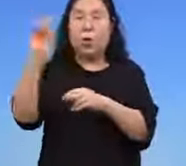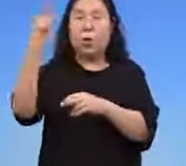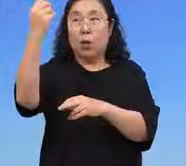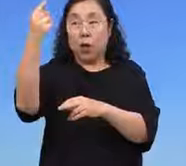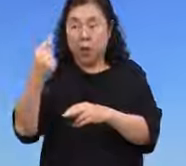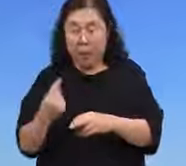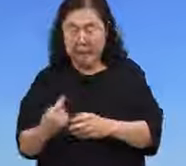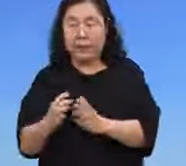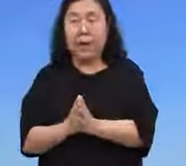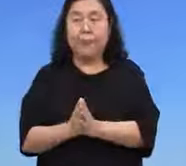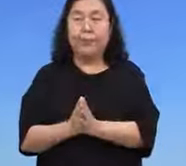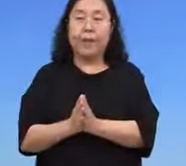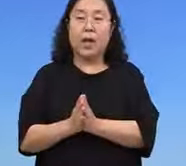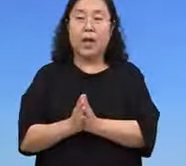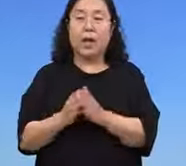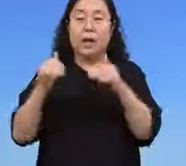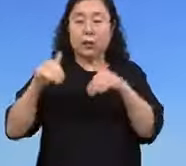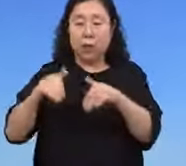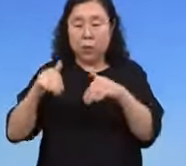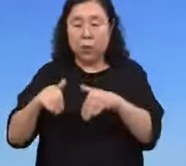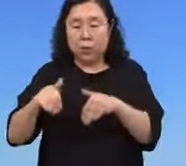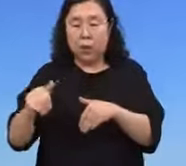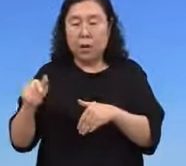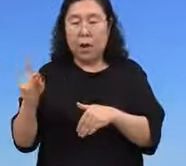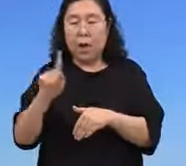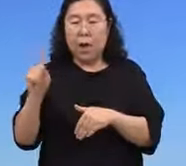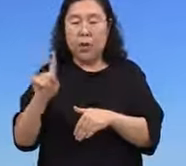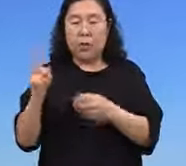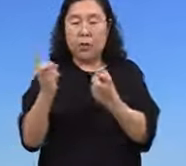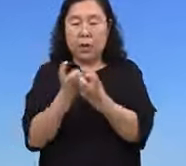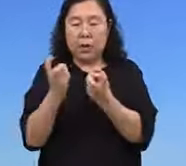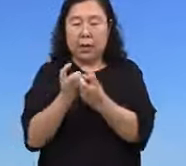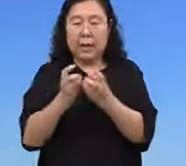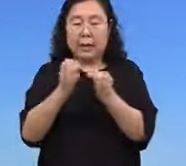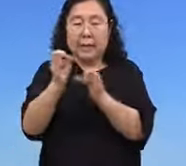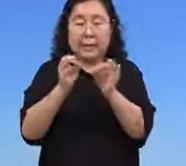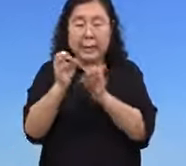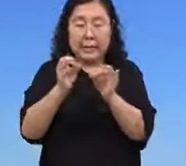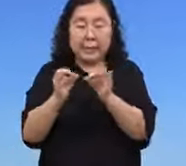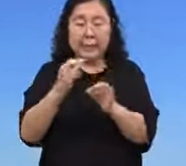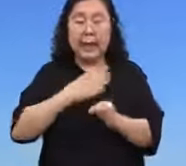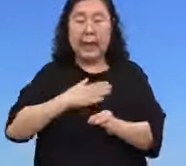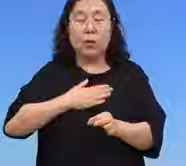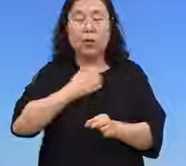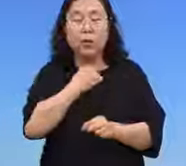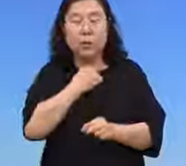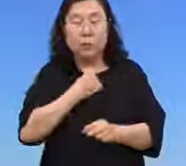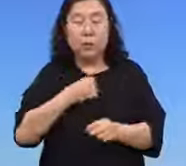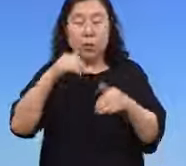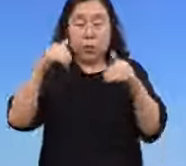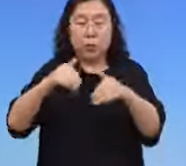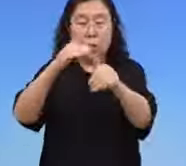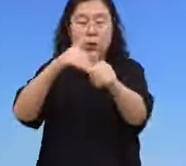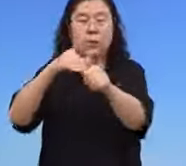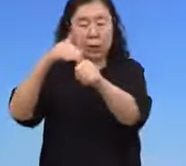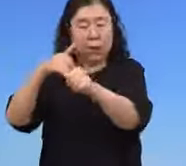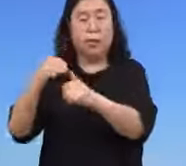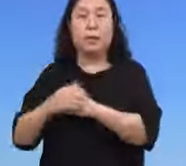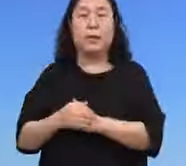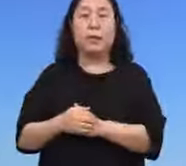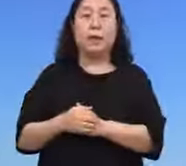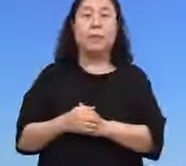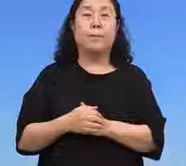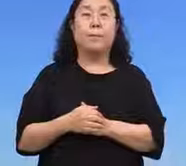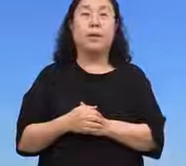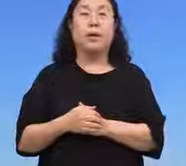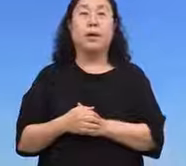준 종들이 각각 어떻게 장사하였는지를 알고자 하여 그들을 부르니, 케네스 베일리가